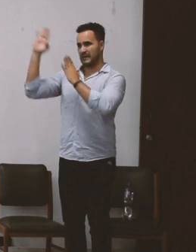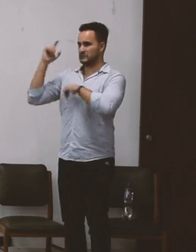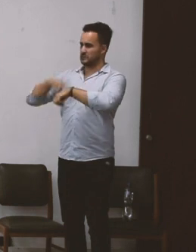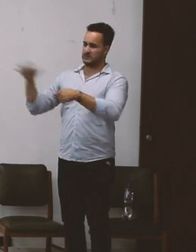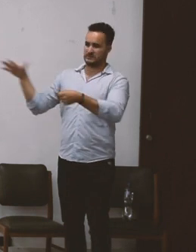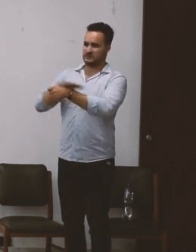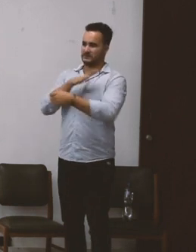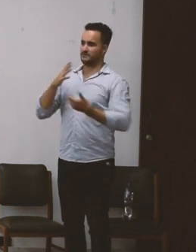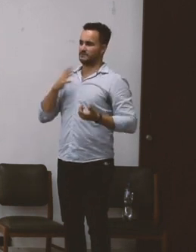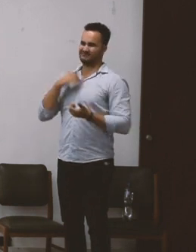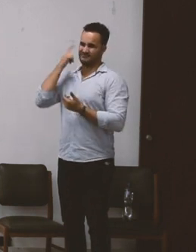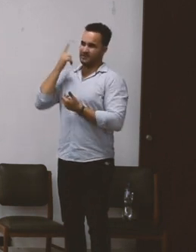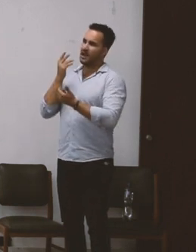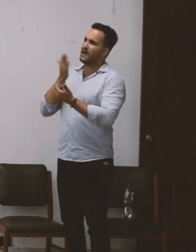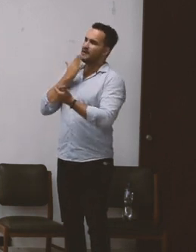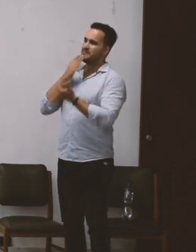tiene suficiente ayuda, ¿no?